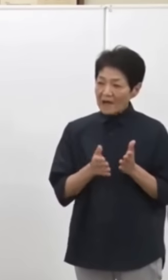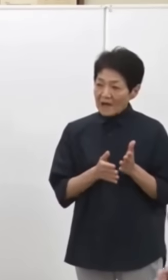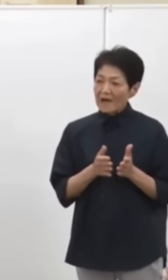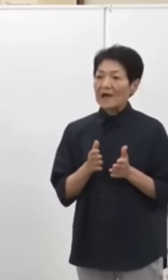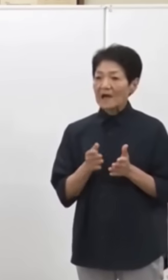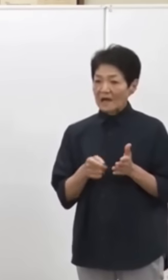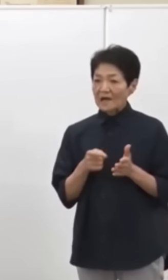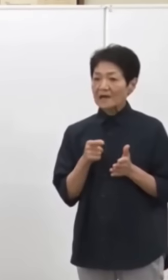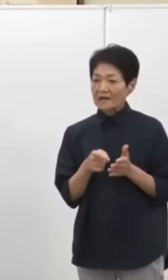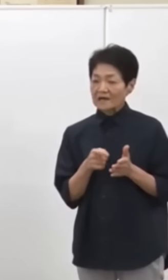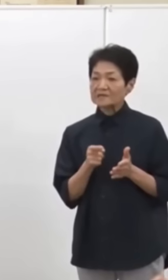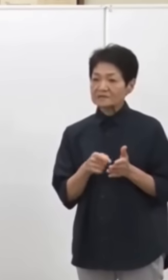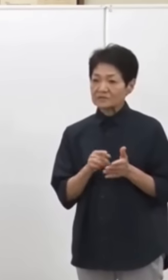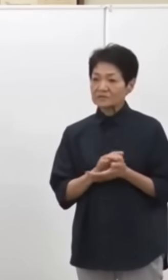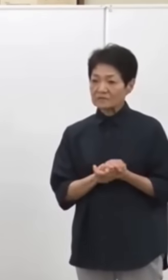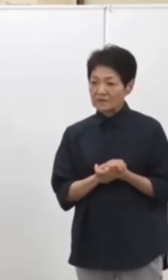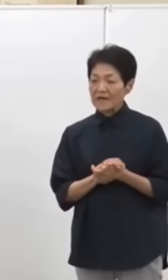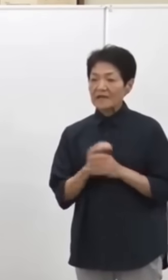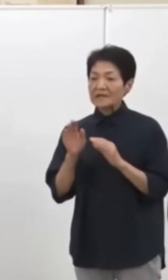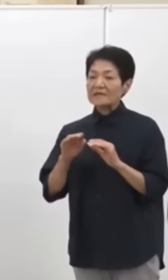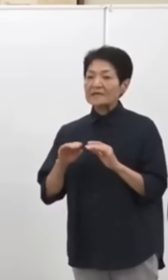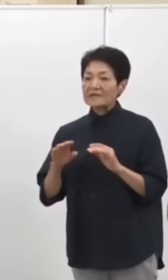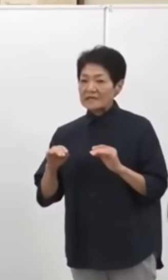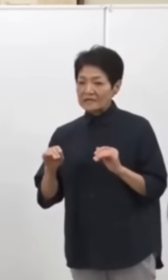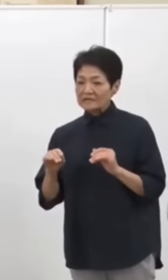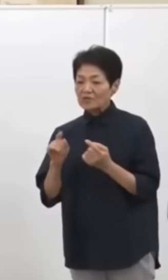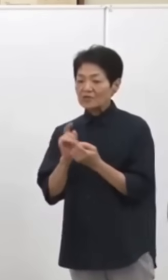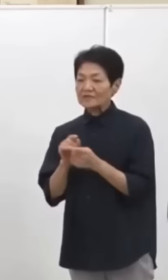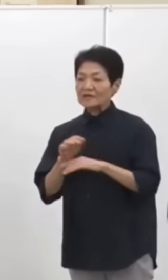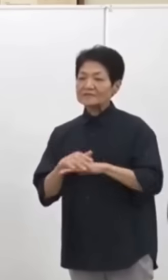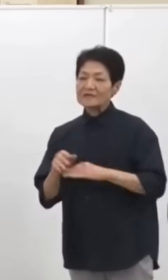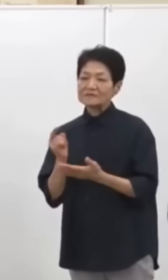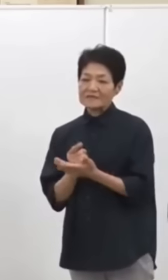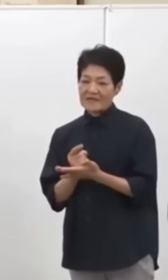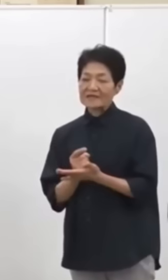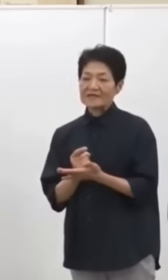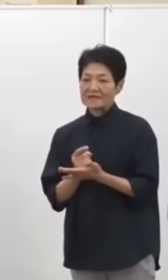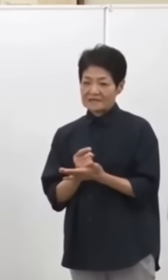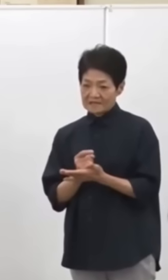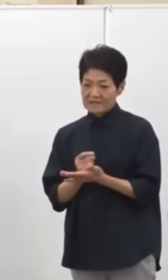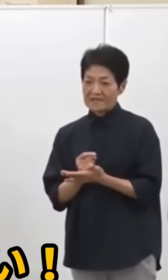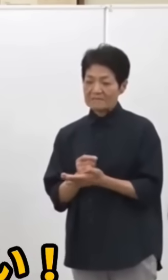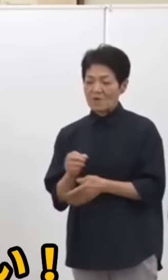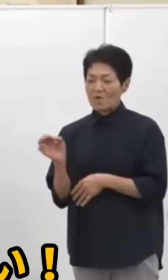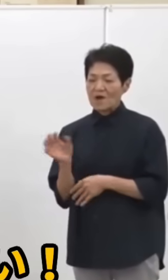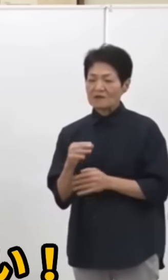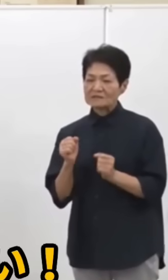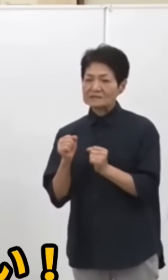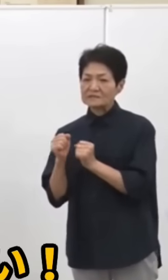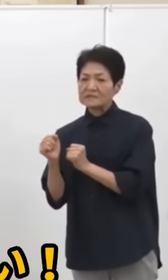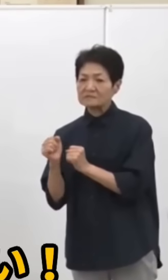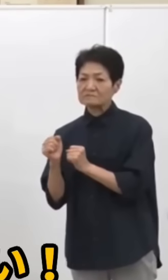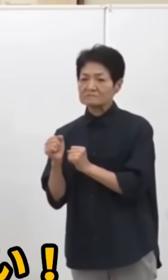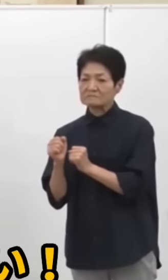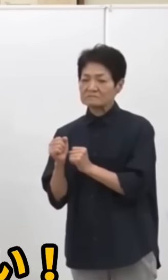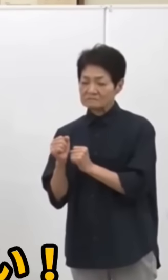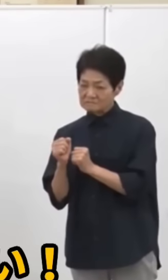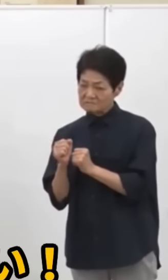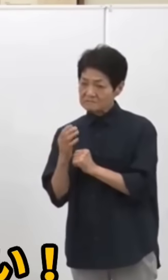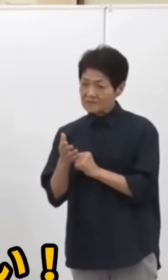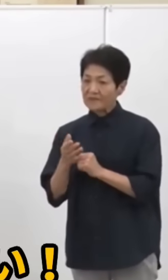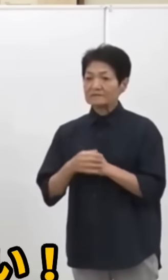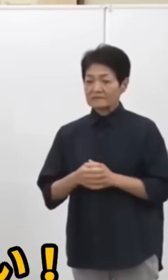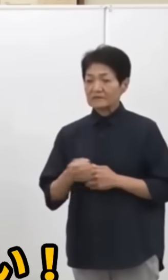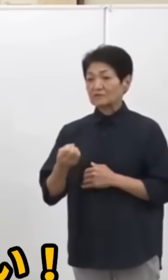対策だけやって払い逃げみたいになるんじゃないかっていうご指摘もありましたけど、これもこ